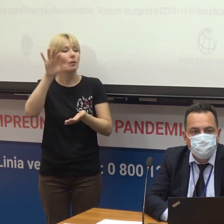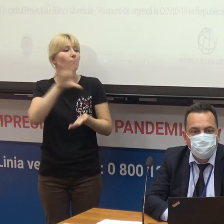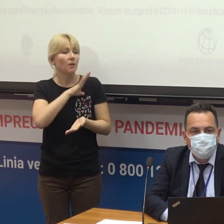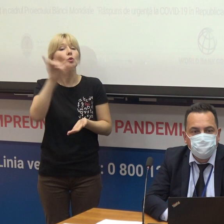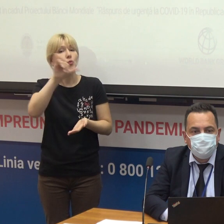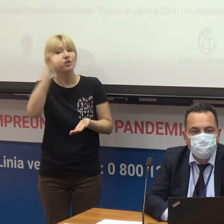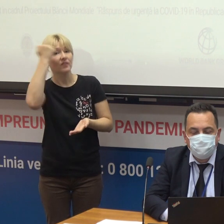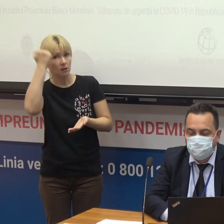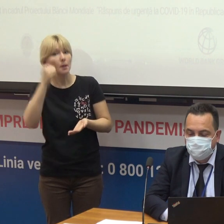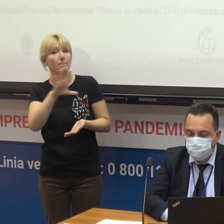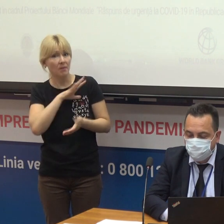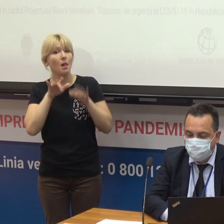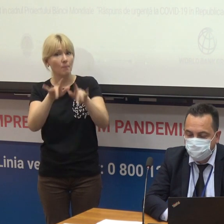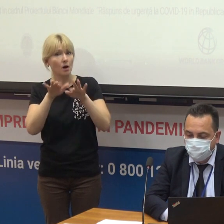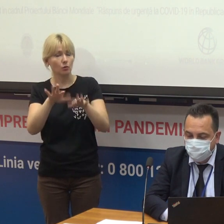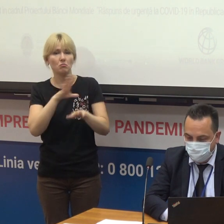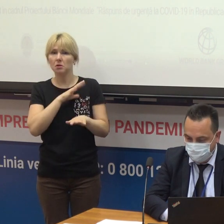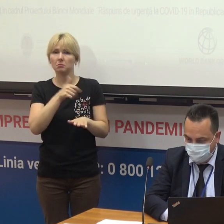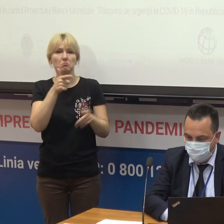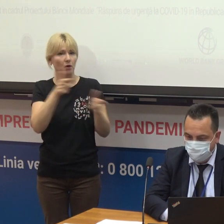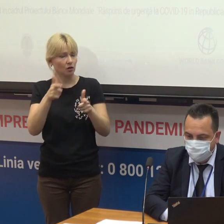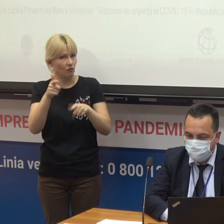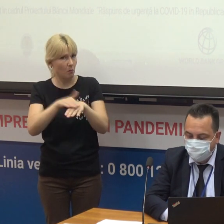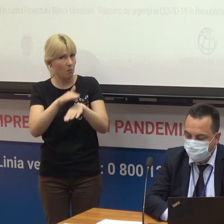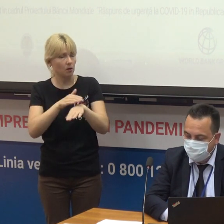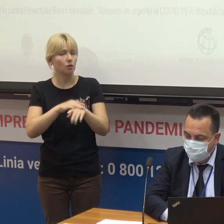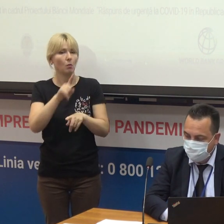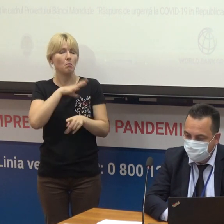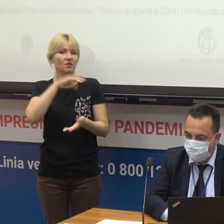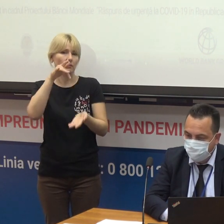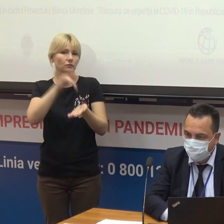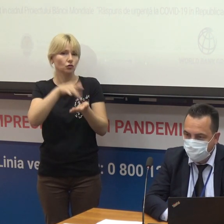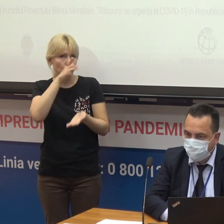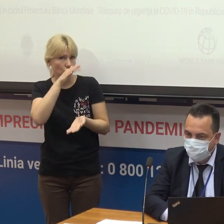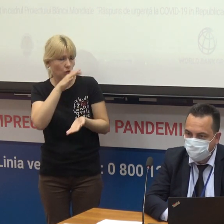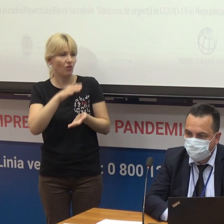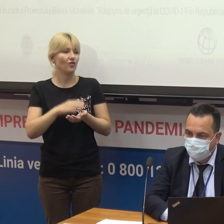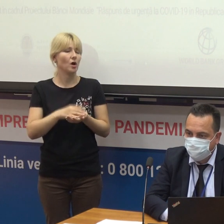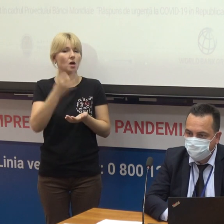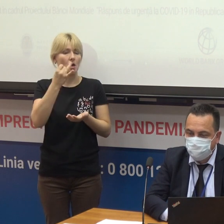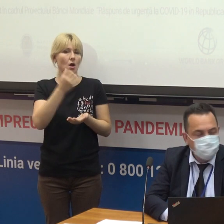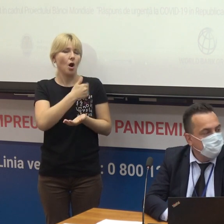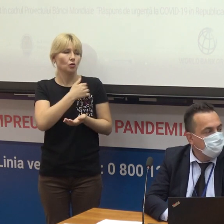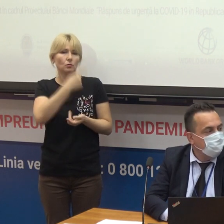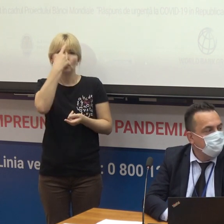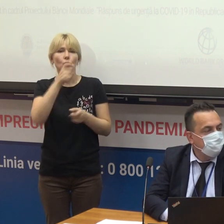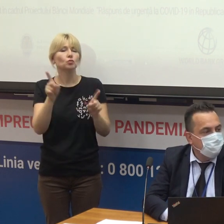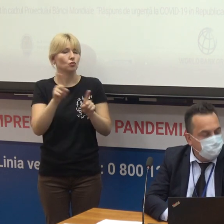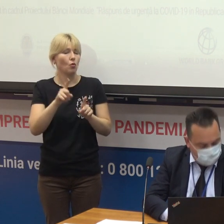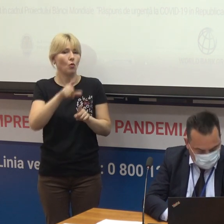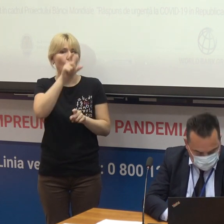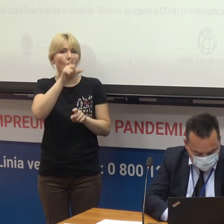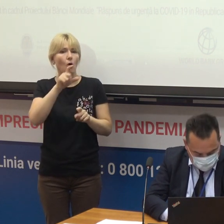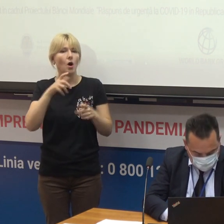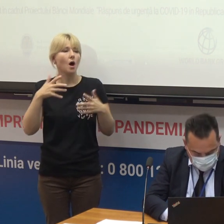două maratoane bine organizate și desfășurate în municipiul Chișinău și subliniez aici o conlucrare foarte bună a